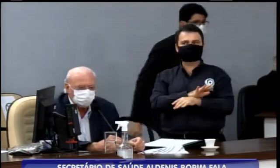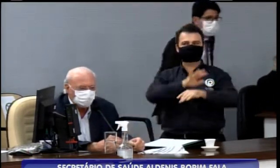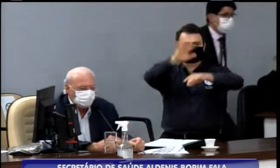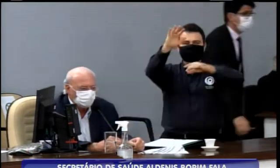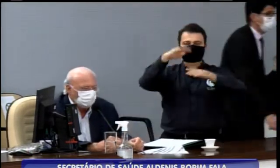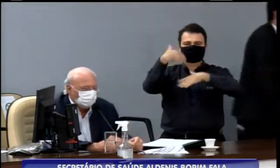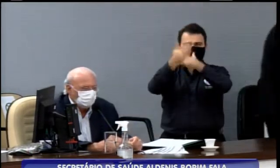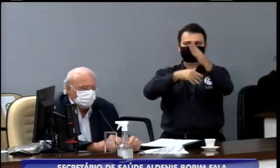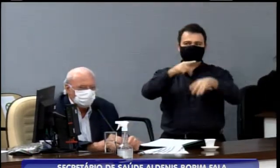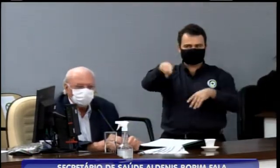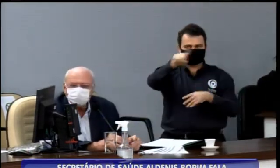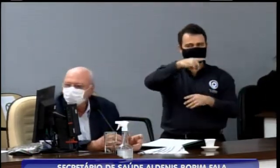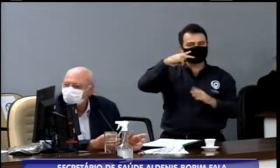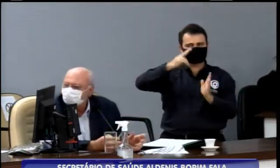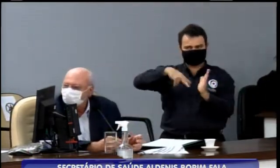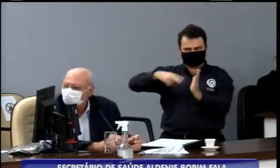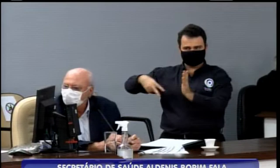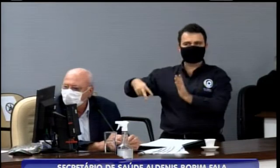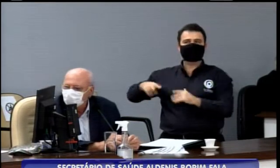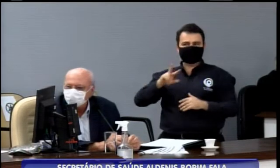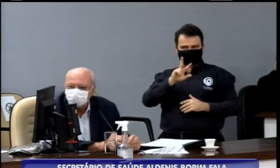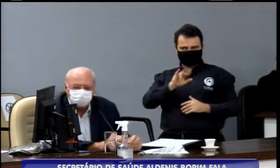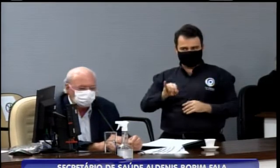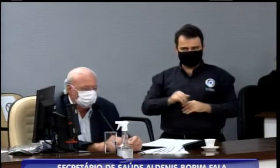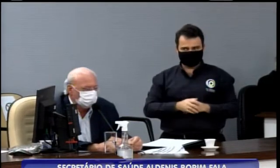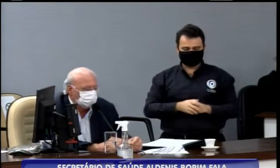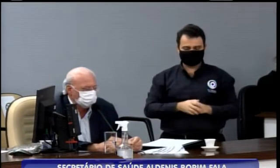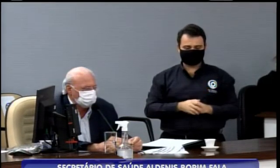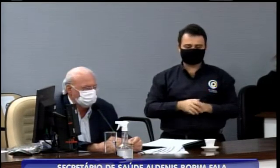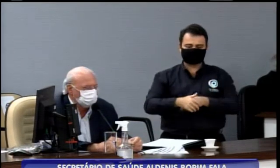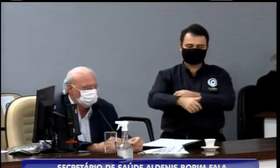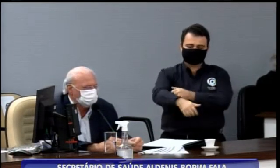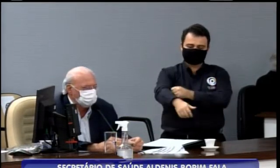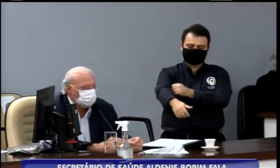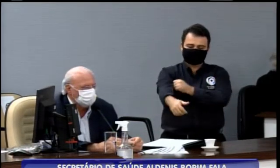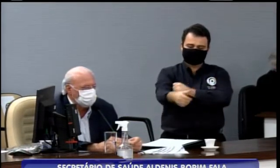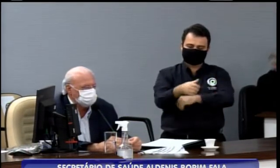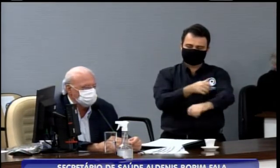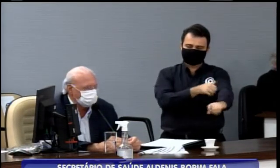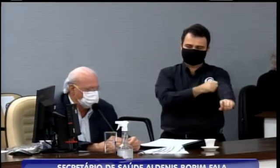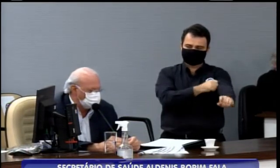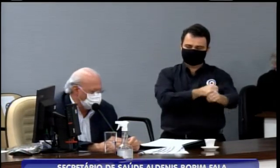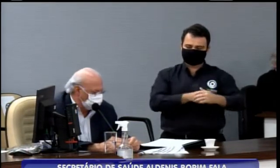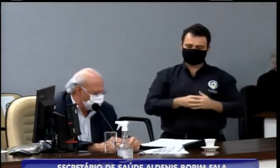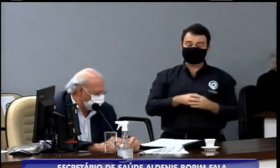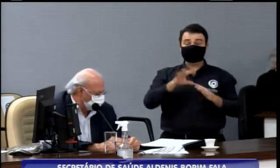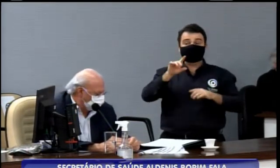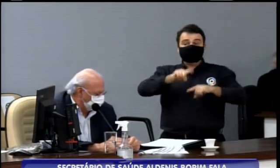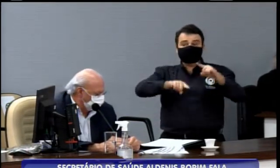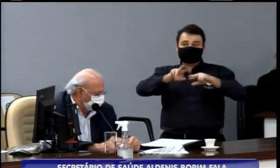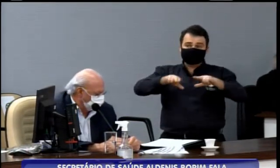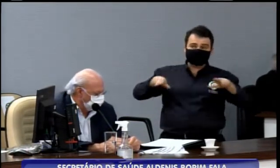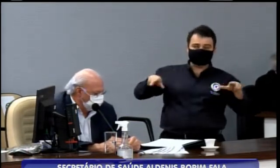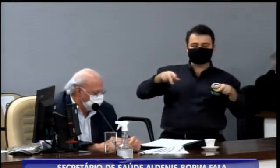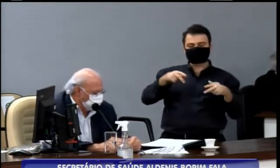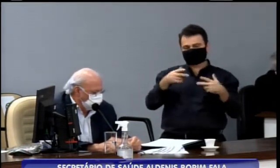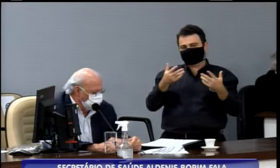licitação. Então, é isso que se encontra hoje, a parte de equipamentos.